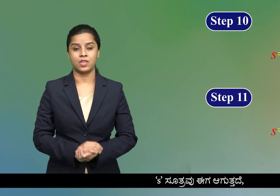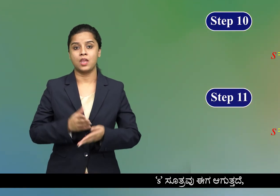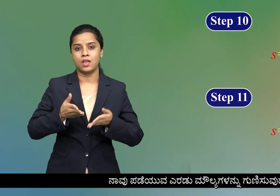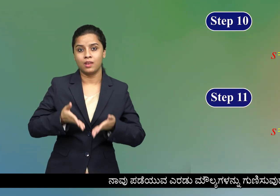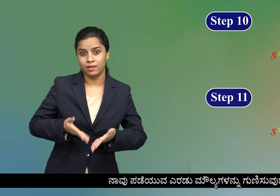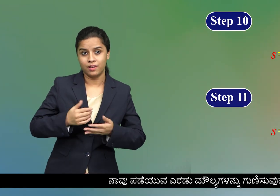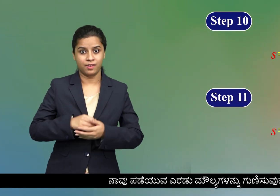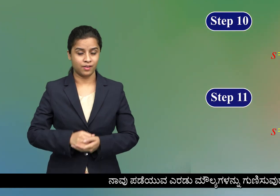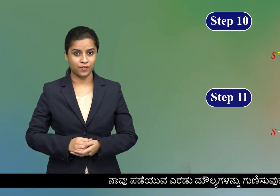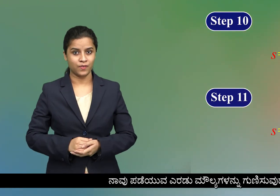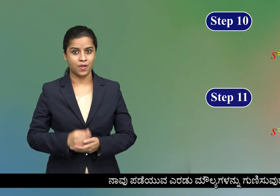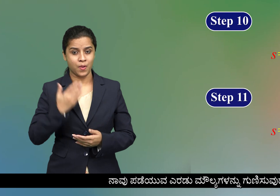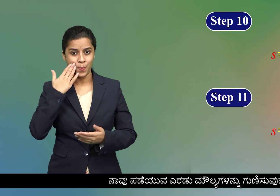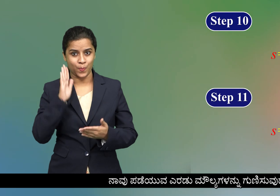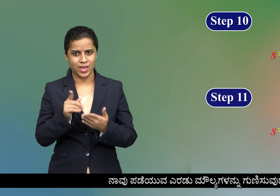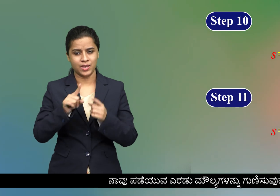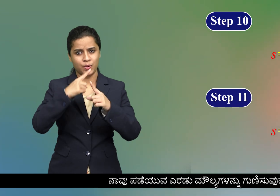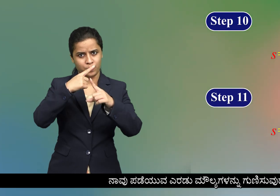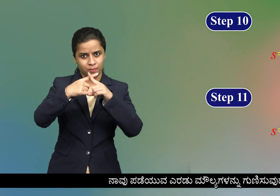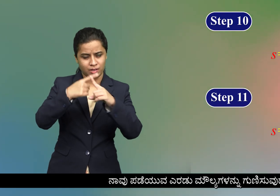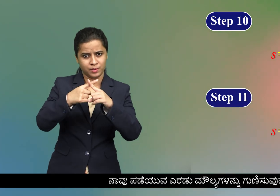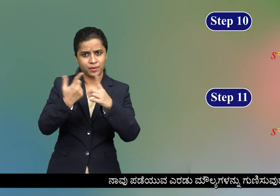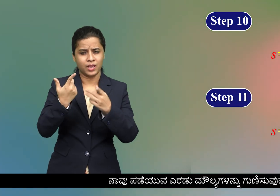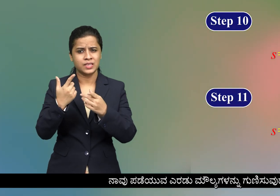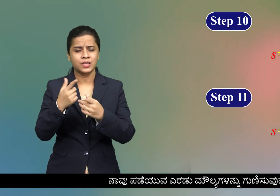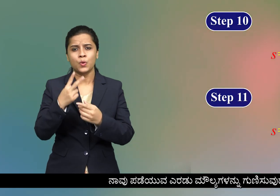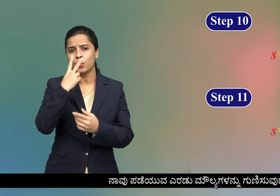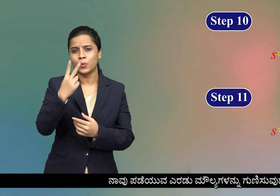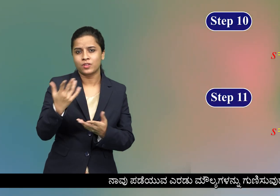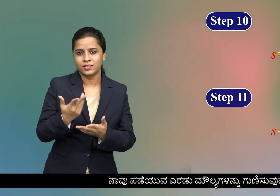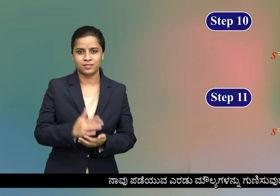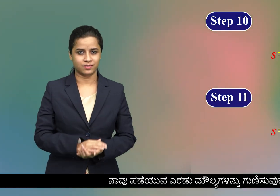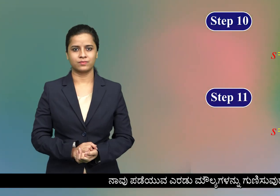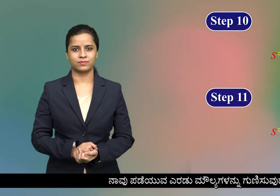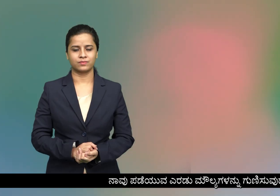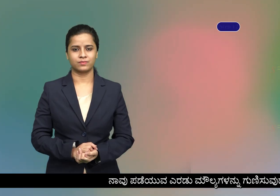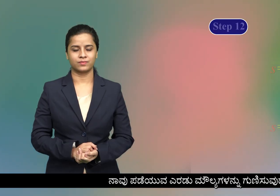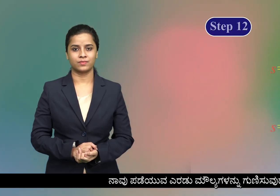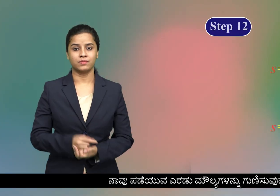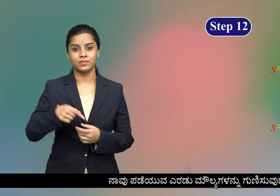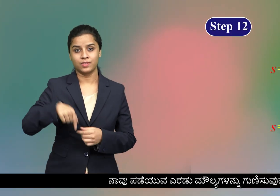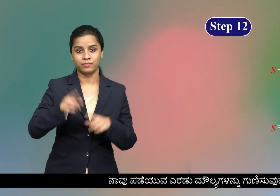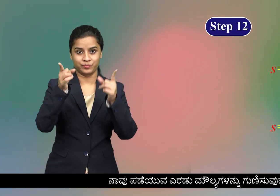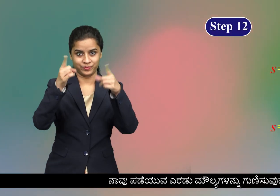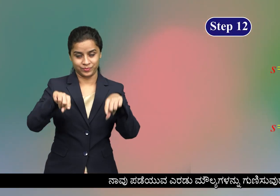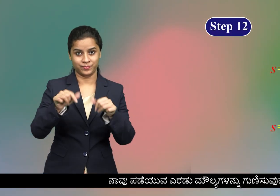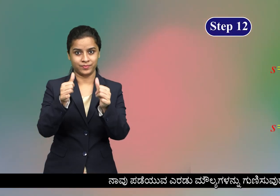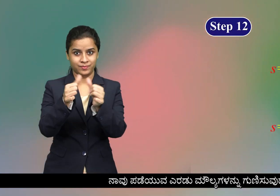ನಾವು ಪಡೆಯುವ ಎರಡೂ ಮೌಲ್ಯವನ್ನ ಗುಣಿಸುವುದು ಎಸ್ ಈಸ್ ಈಕ್ವಲ್ ಟು ಮಾಡ್ಯುಲಸ್ ಆಫ್ 2ut ಪ್ಲಸ್ ಎಟಿ ಸ್ಕ್ವೇರ್ ಡಿವೈಡೆಡ್ ಬೈ 2.